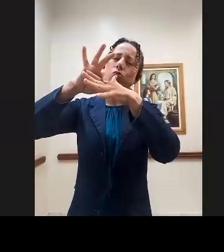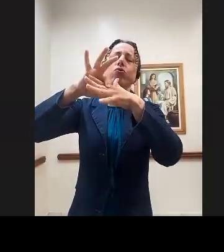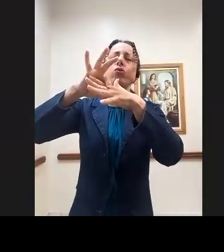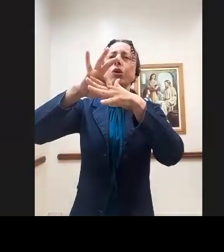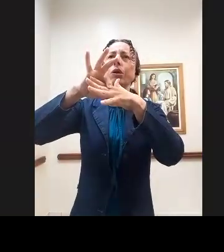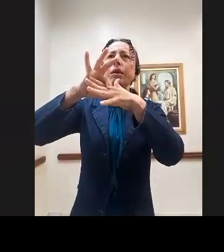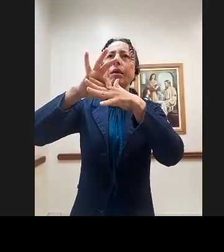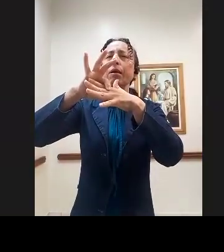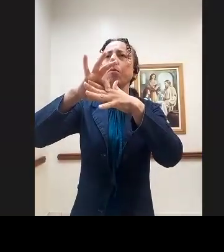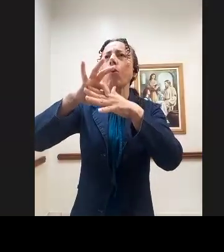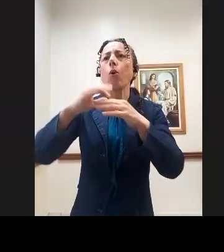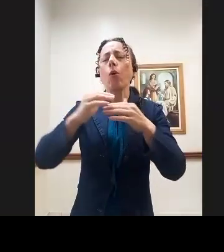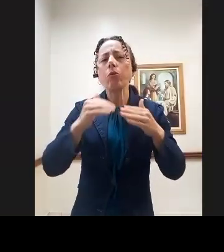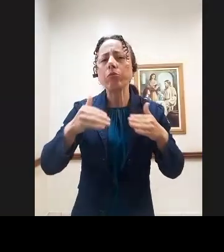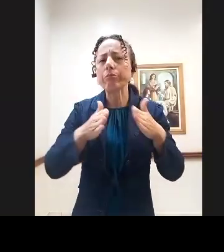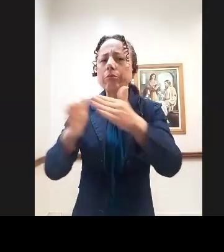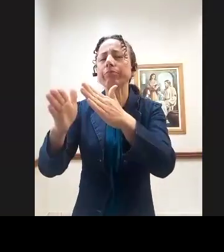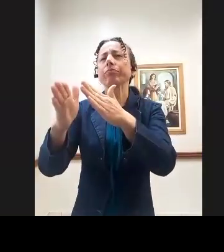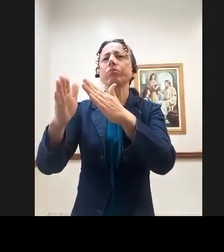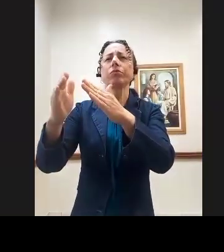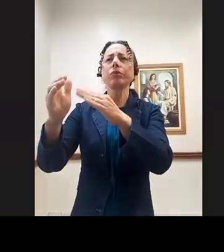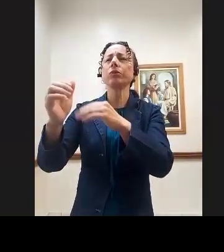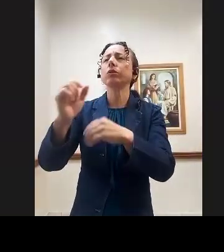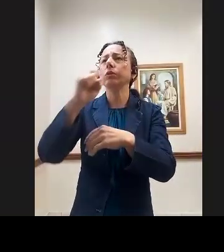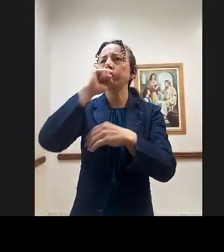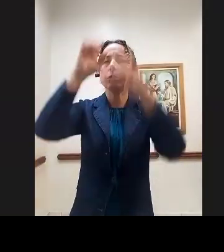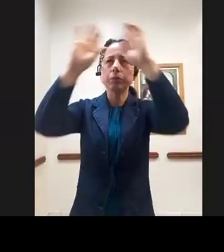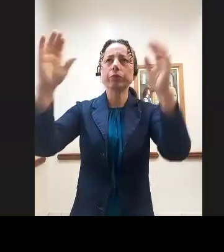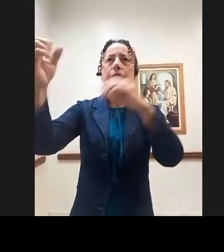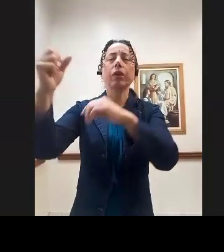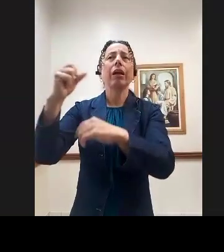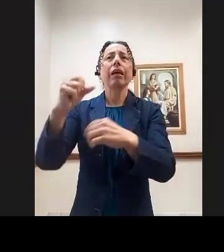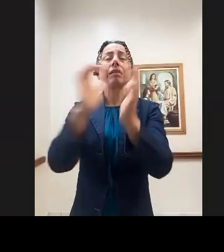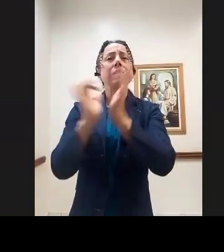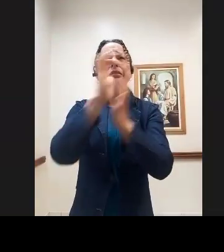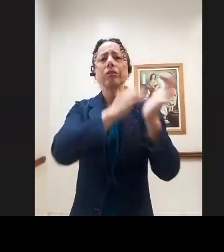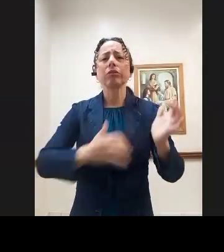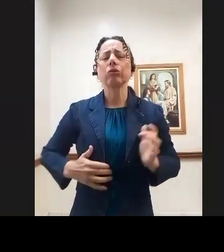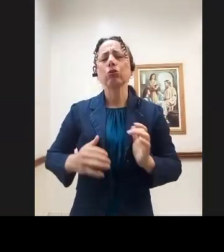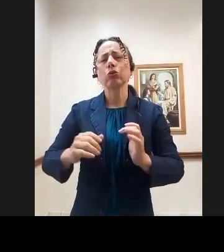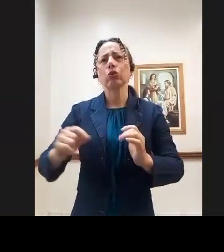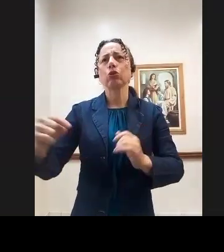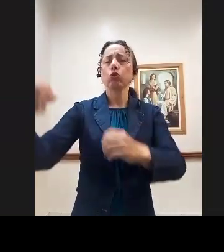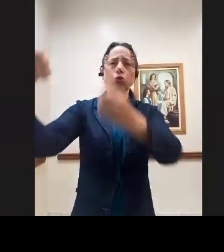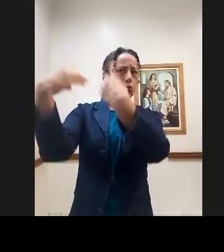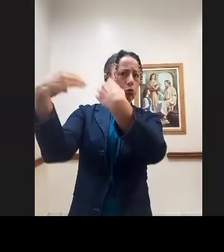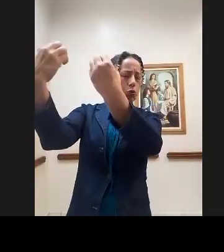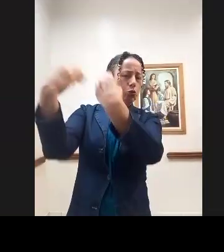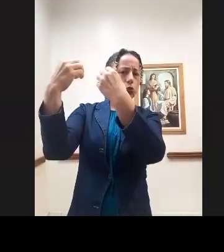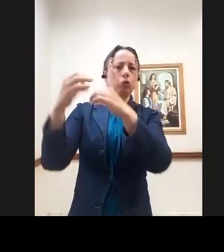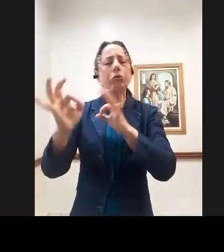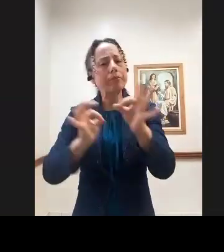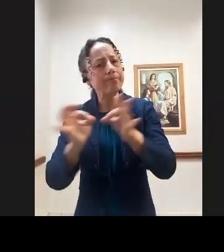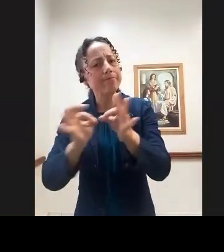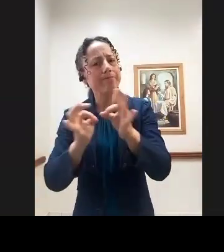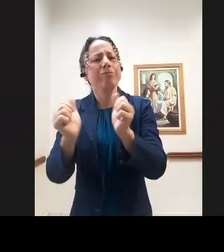nos inspiram e nos ensinam a poder nos prepararmos para poder voltar novamente e, melhor ainda, em família. E